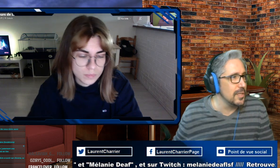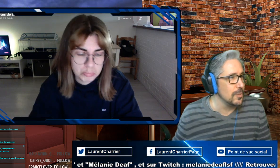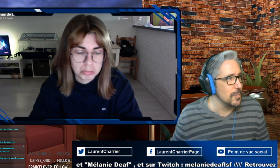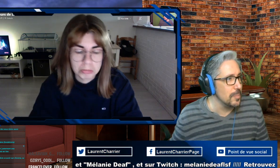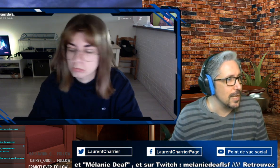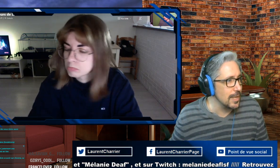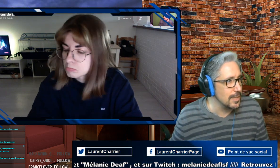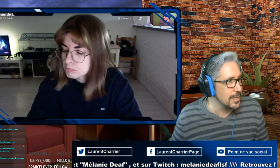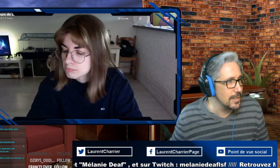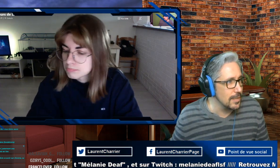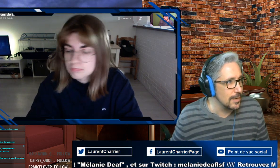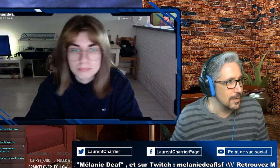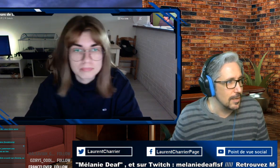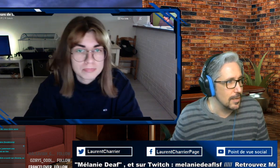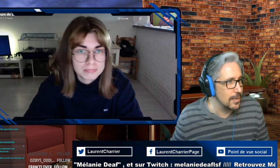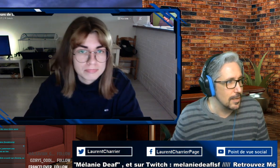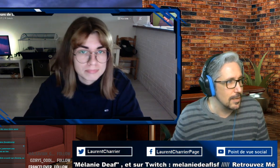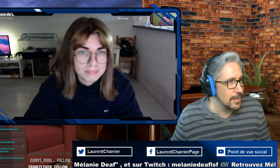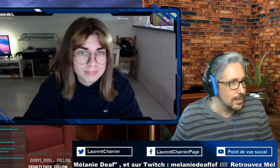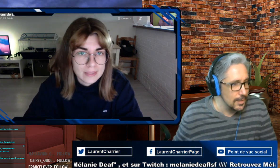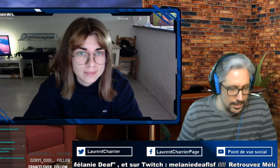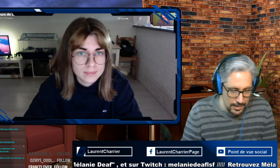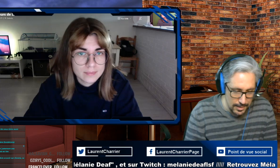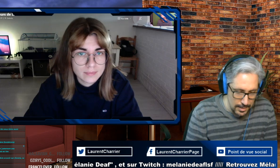les vidéos de Mélanie.